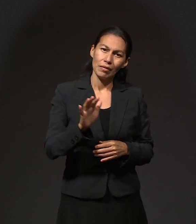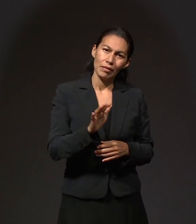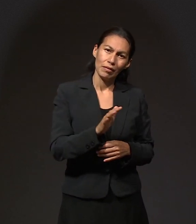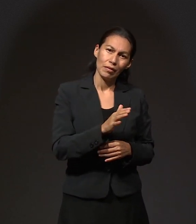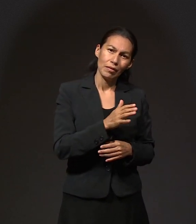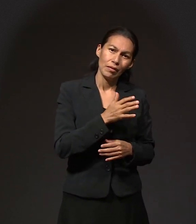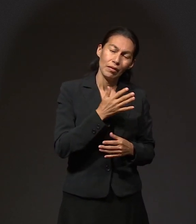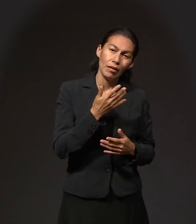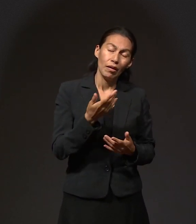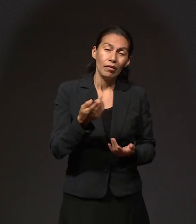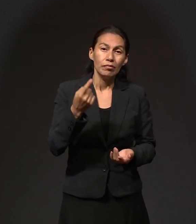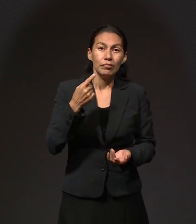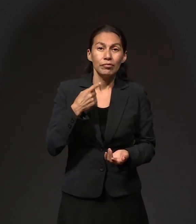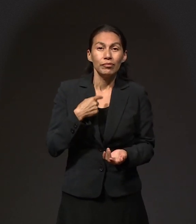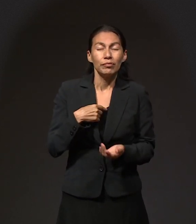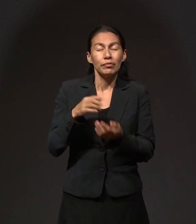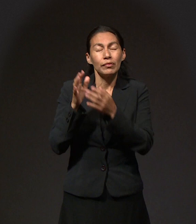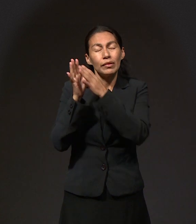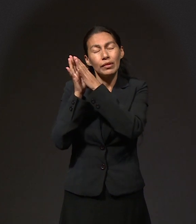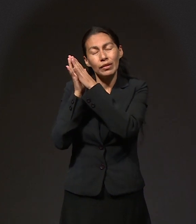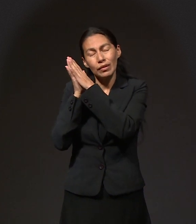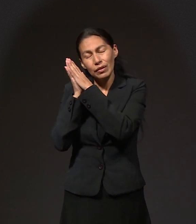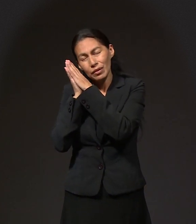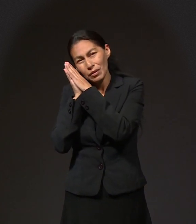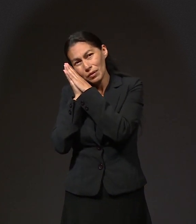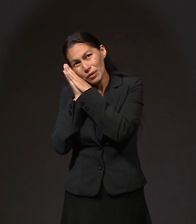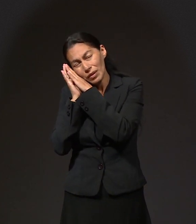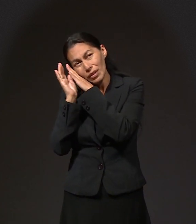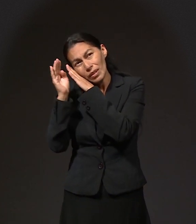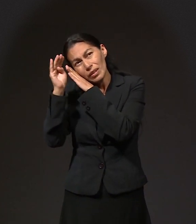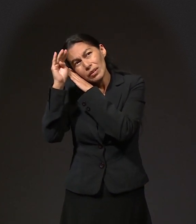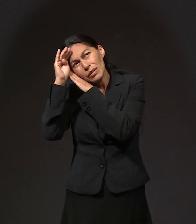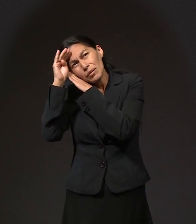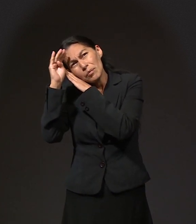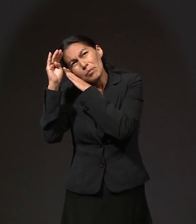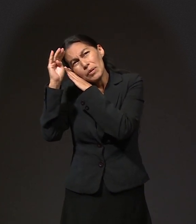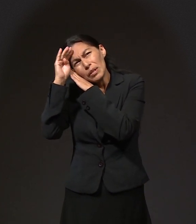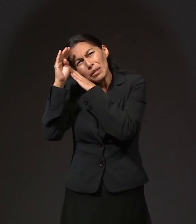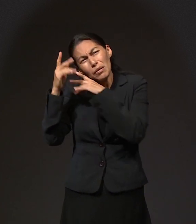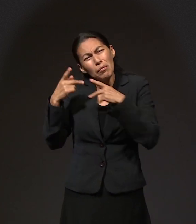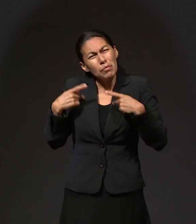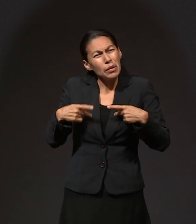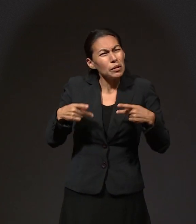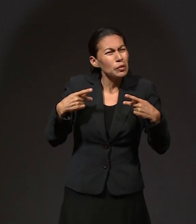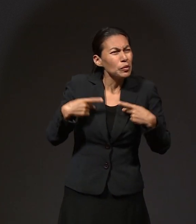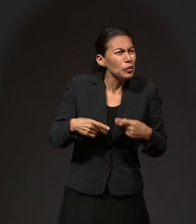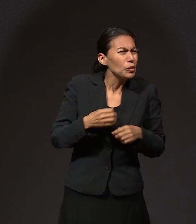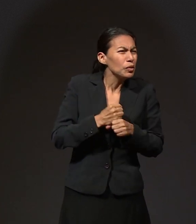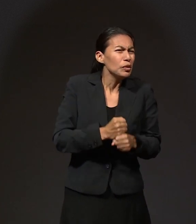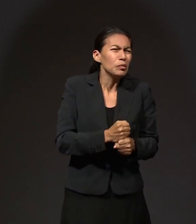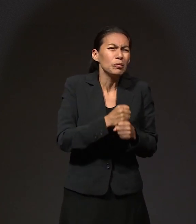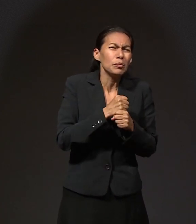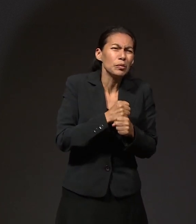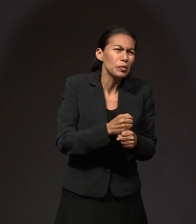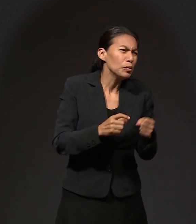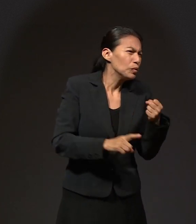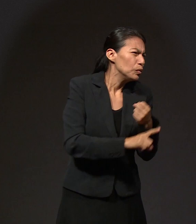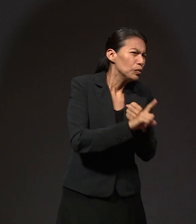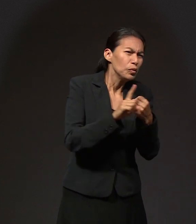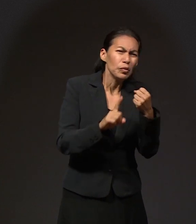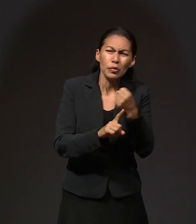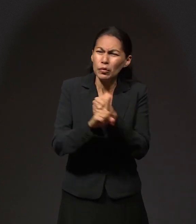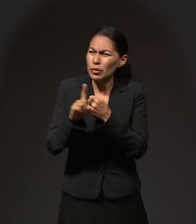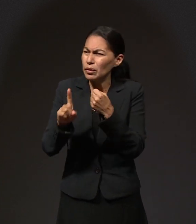Y me acuesto Meditando Que otros fríos están pasando